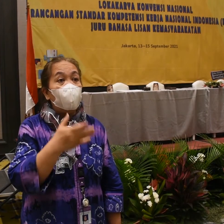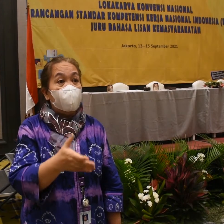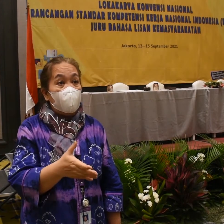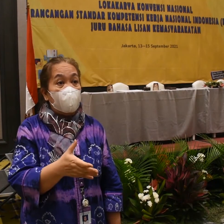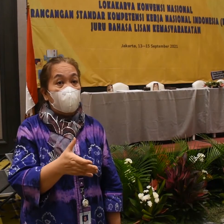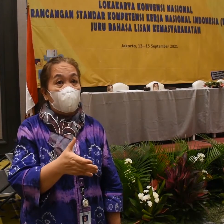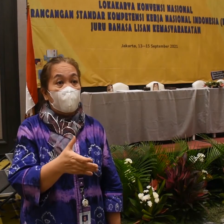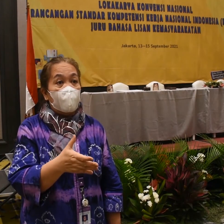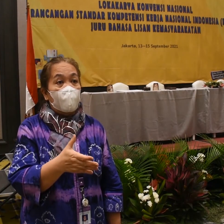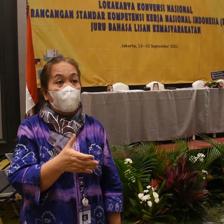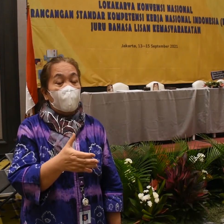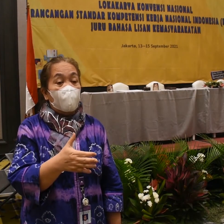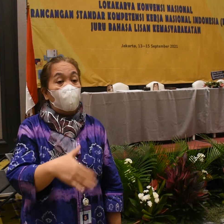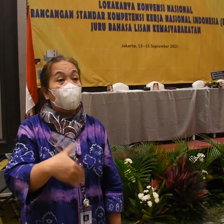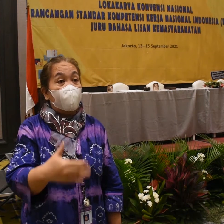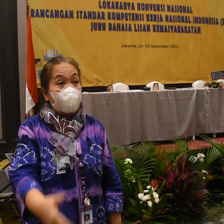menguji kompetensi